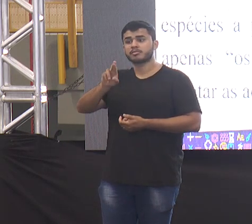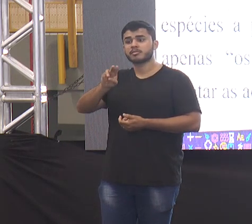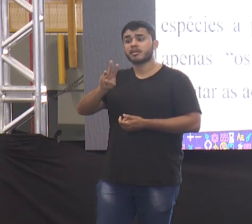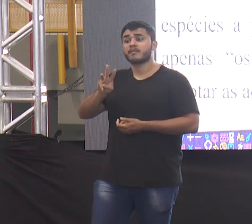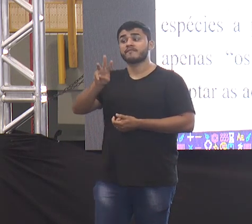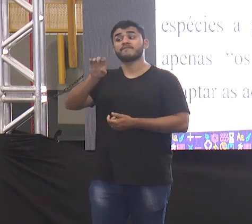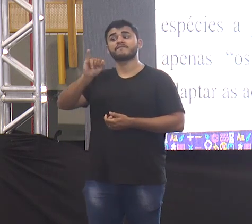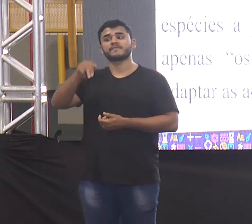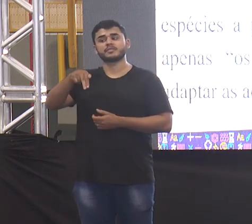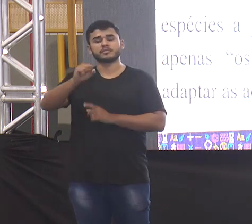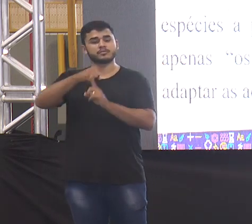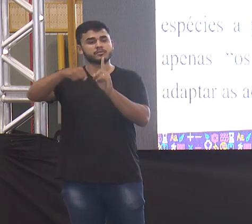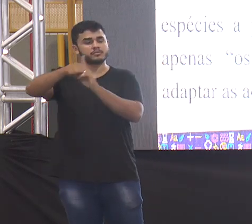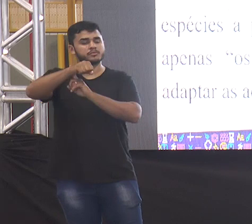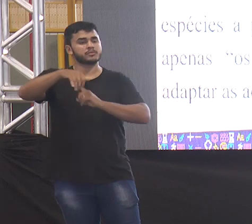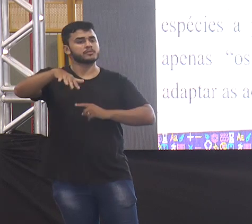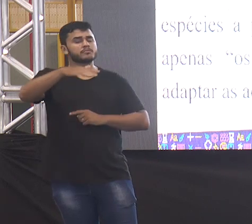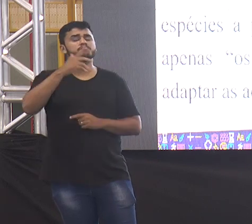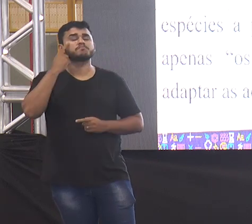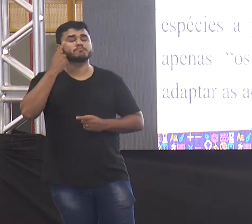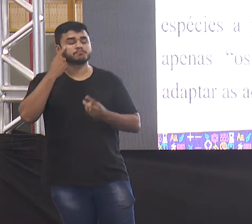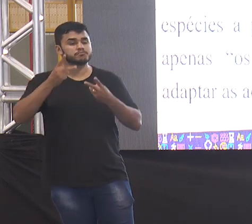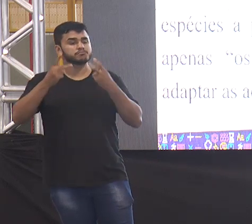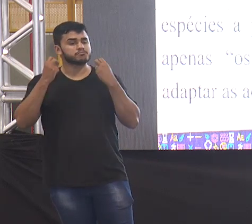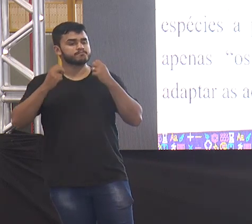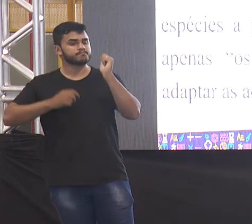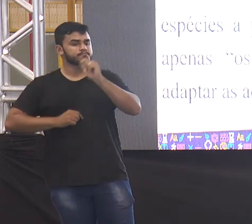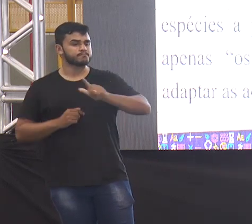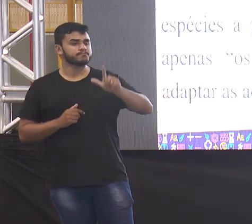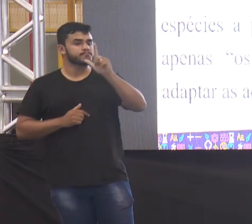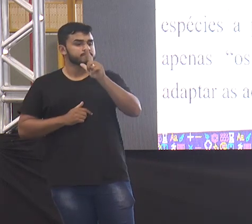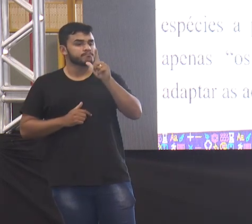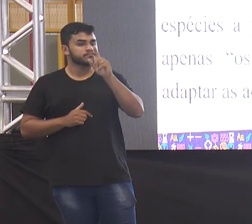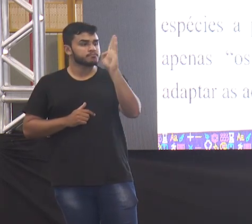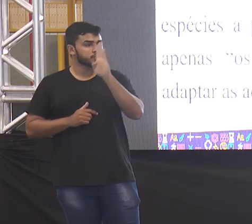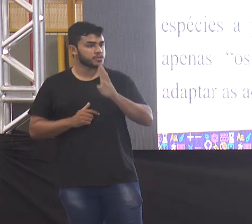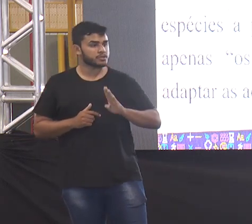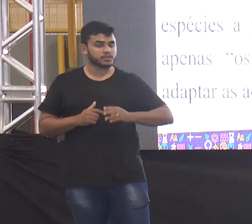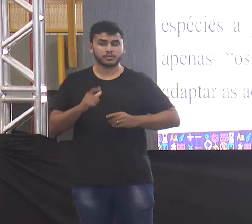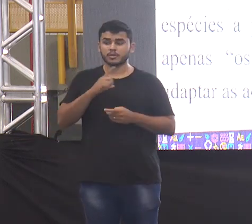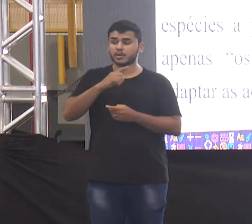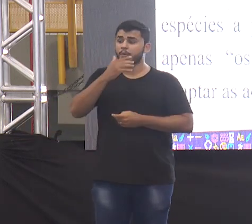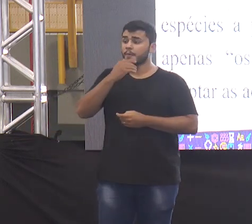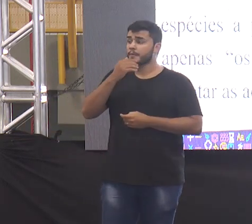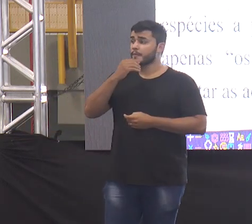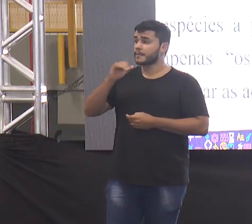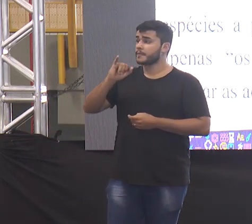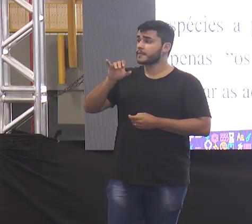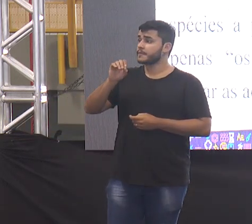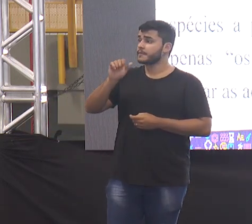Quem é o personagem que melhor ilustra isso na literatura brasileira? É o João Romão.